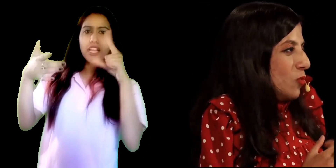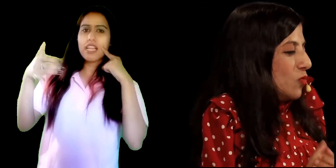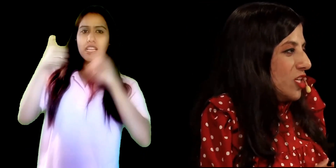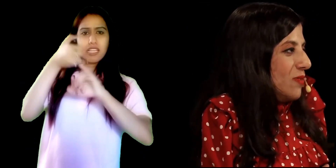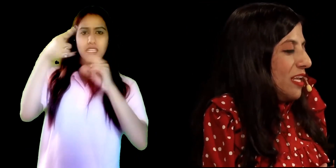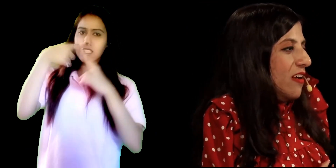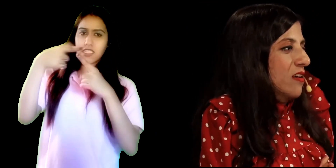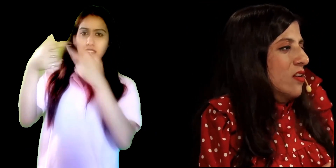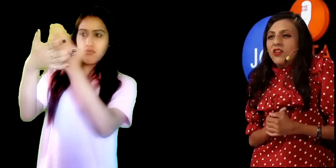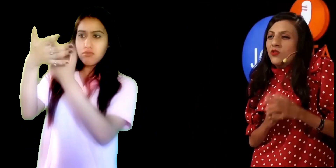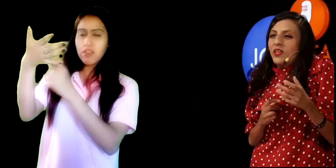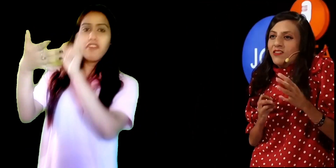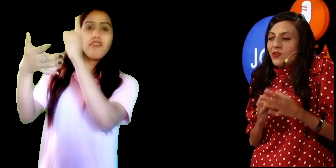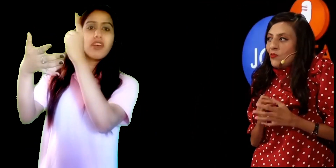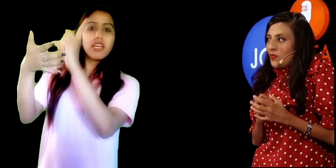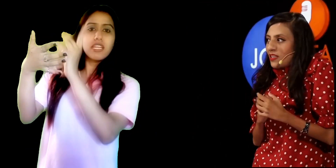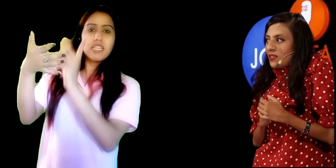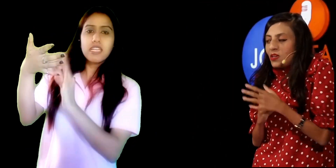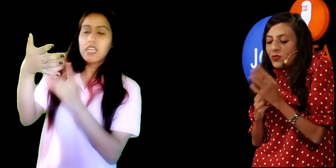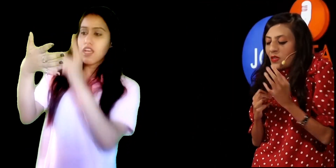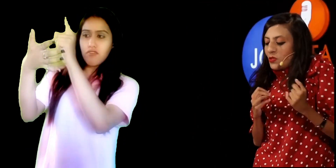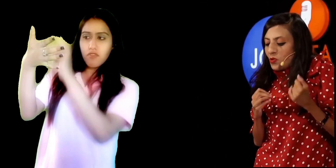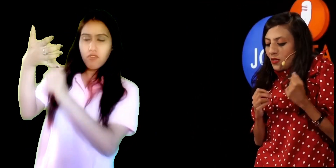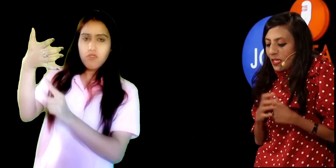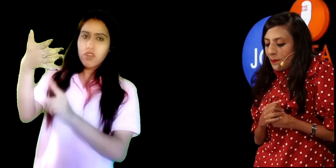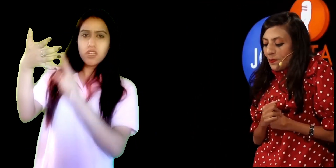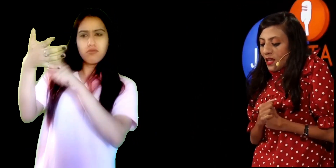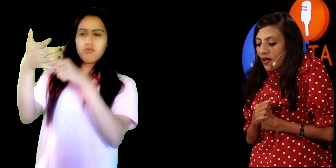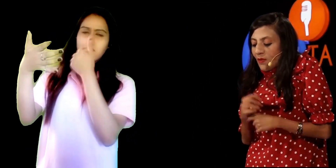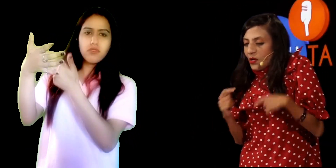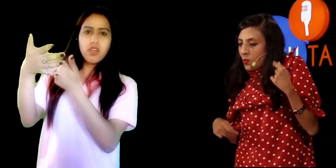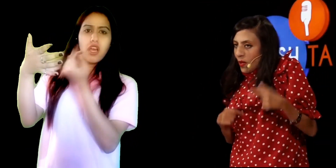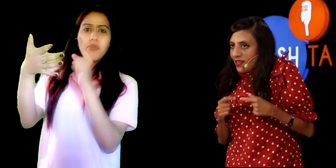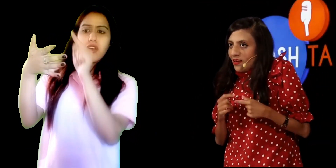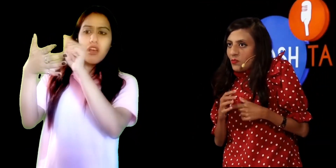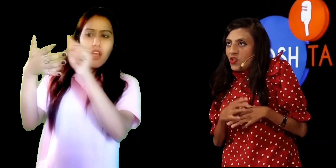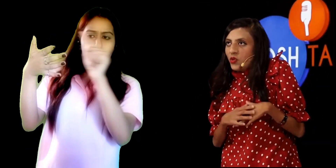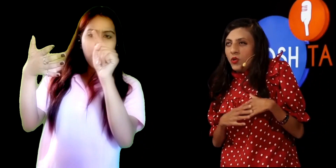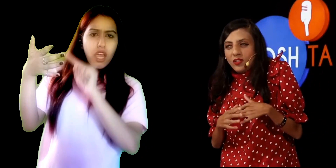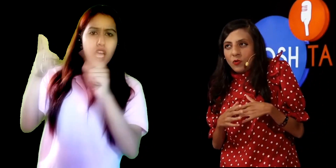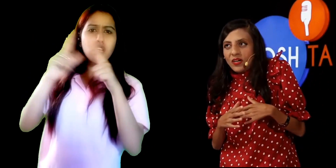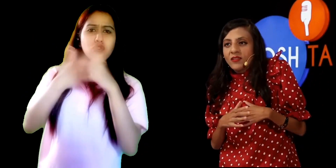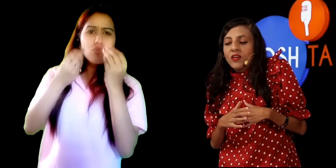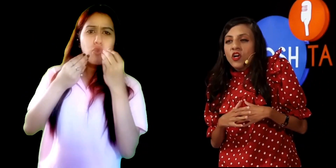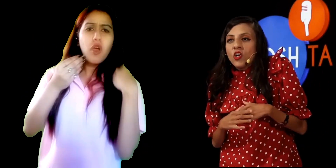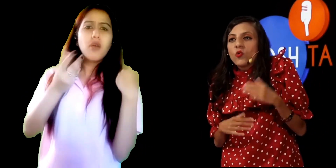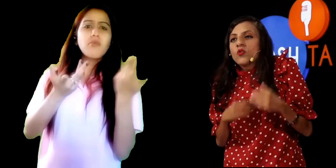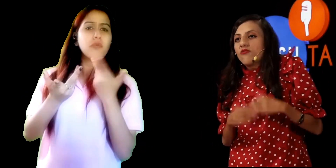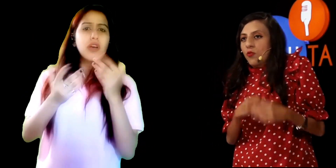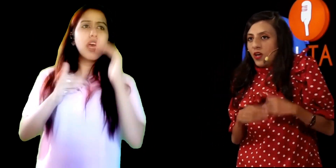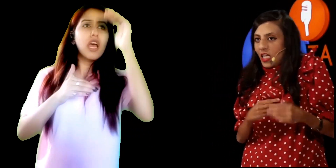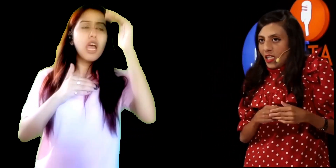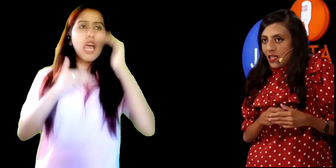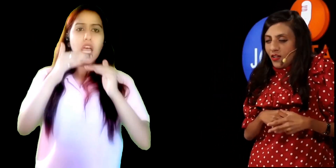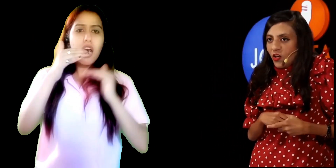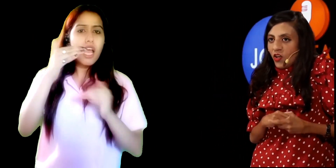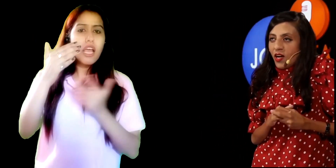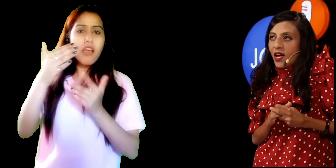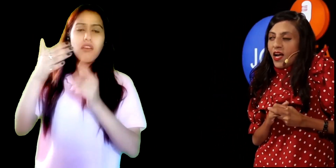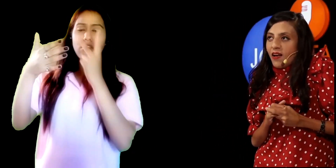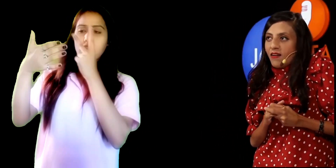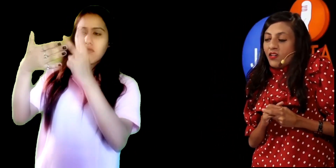के हिसाब से वो तो मुझे नहीं मिलेगा। तो मैंने कहा चलो कोई बात नहीं, मैंने उस बारे में सोचा भी नहीं। बट हुआ क्या, मुझे थोड़े दिनों बाद लोगों के फ़ोन आने